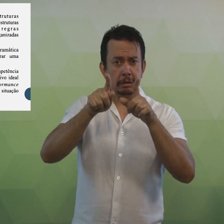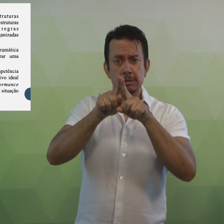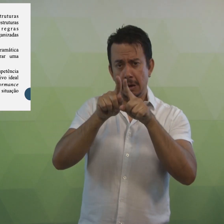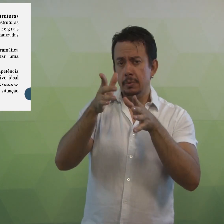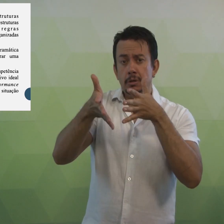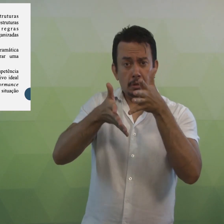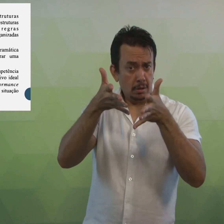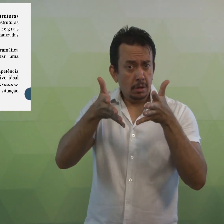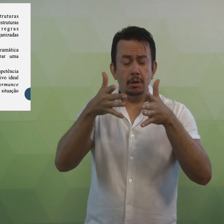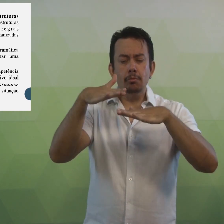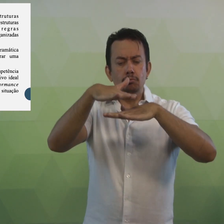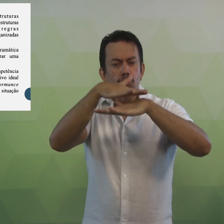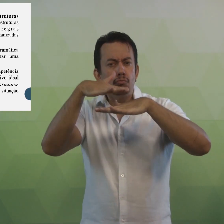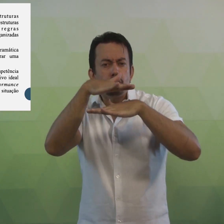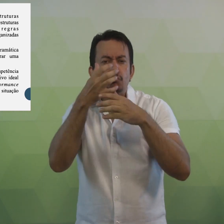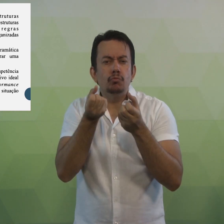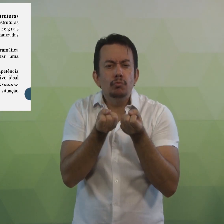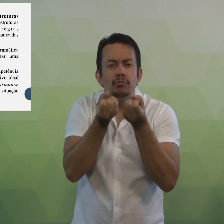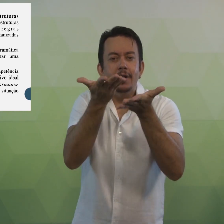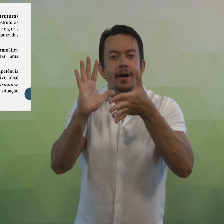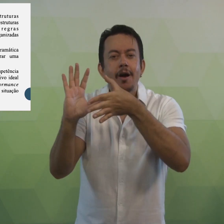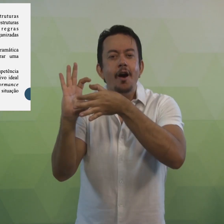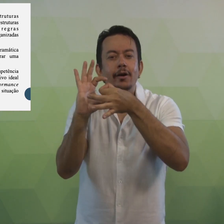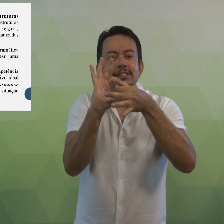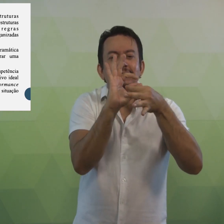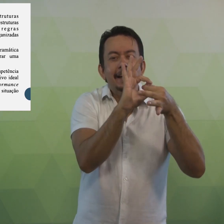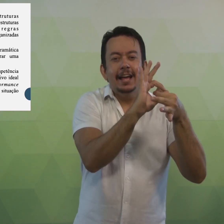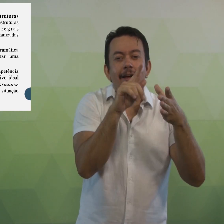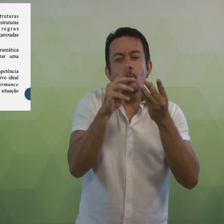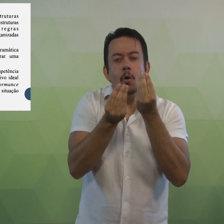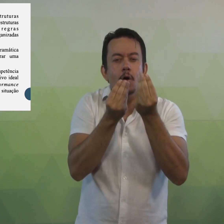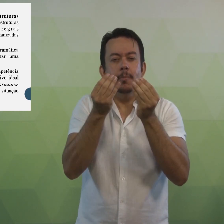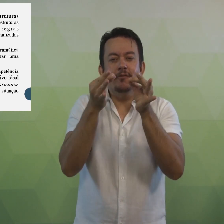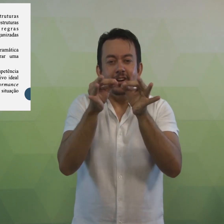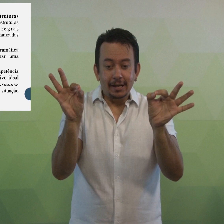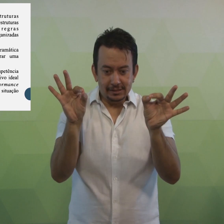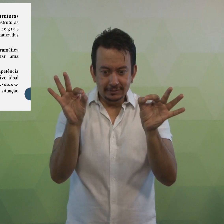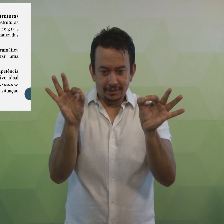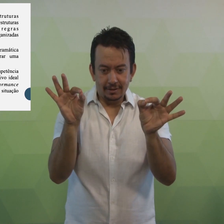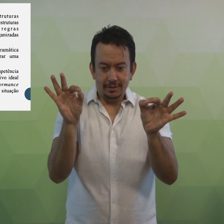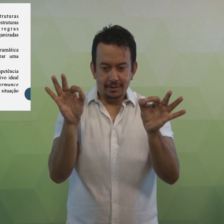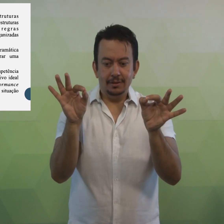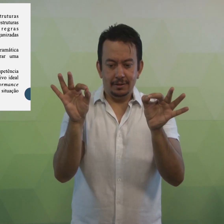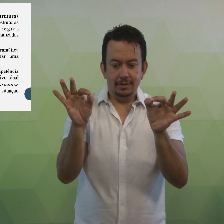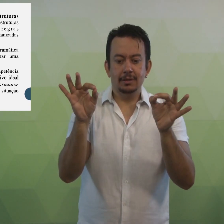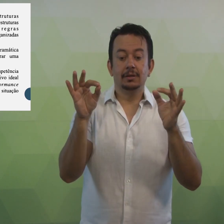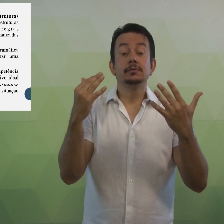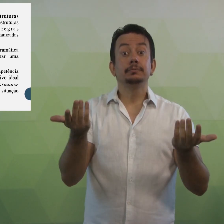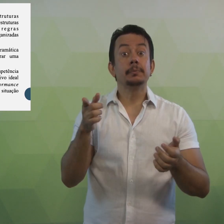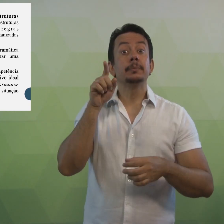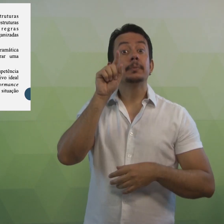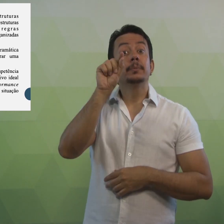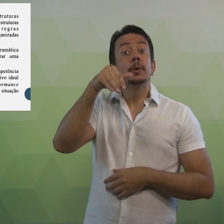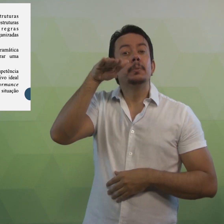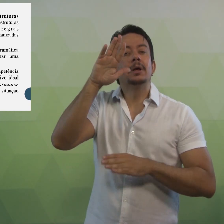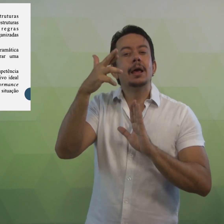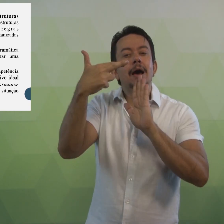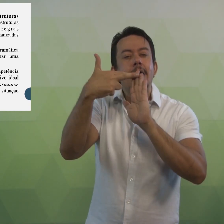de regras que elas são utilizadas para a organização dessa gramática, todas as regras